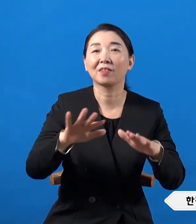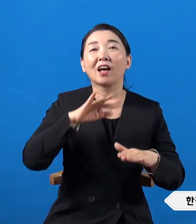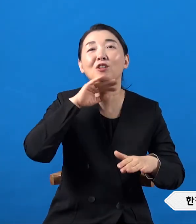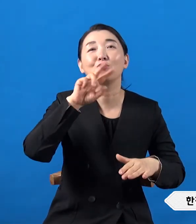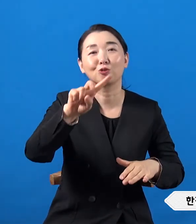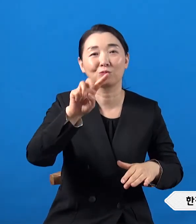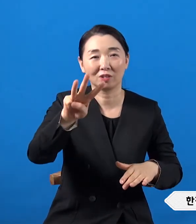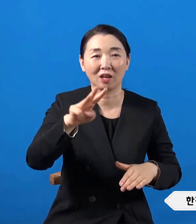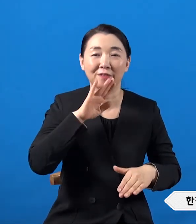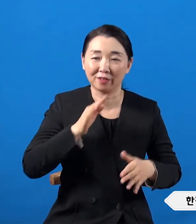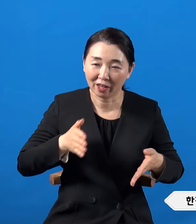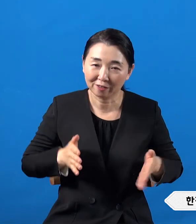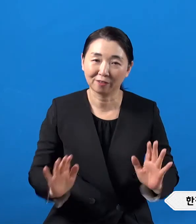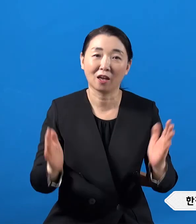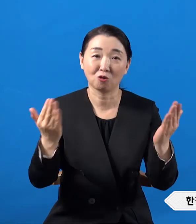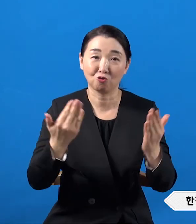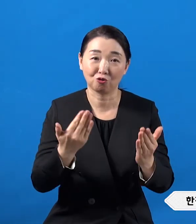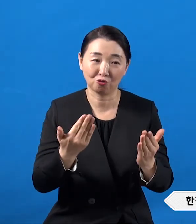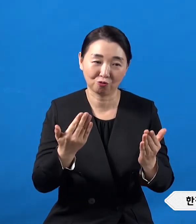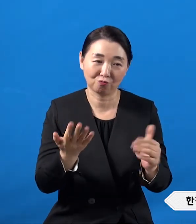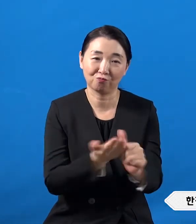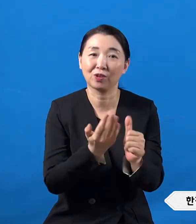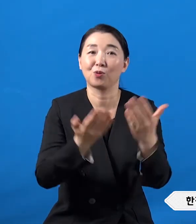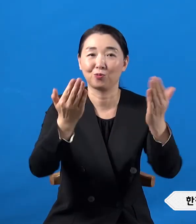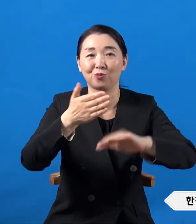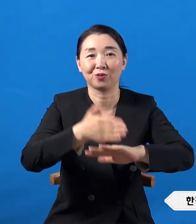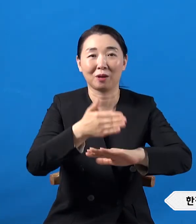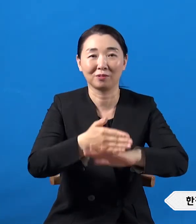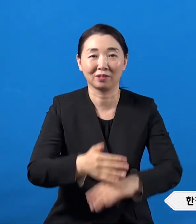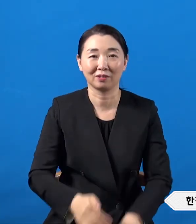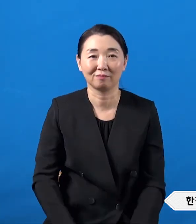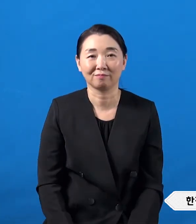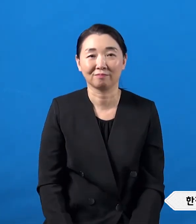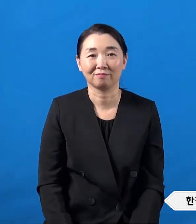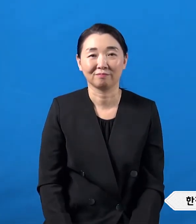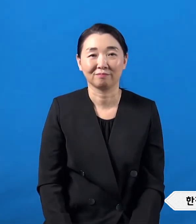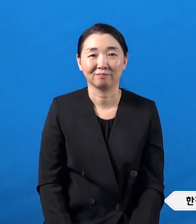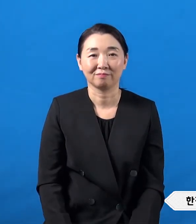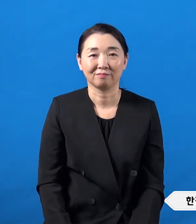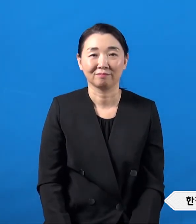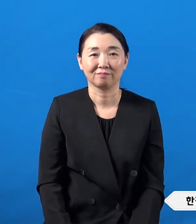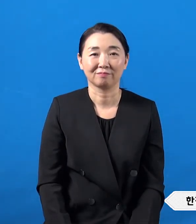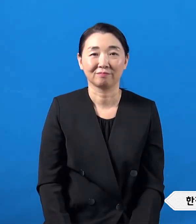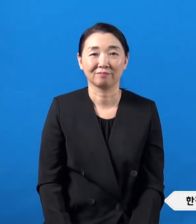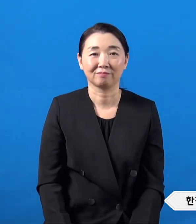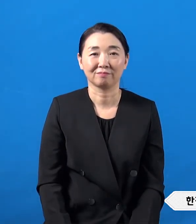됐습니다. 저를 낳아주시고 길러주셔서 감사합니다. 그랬습니다.